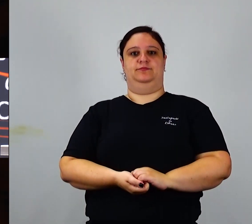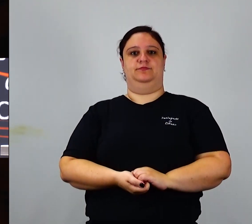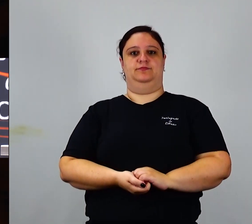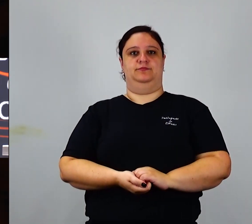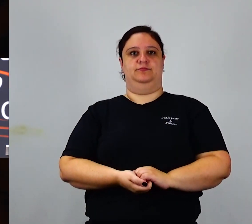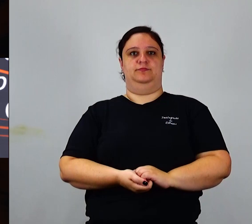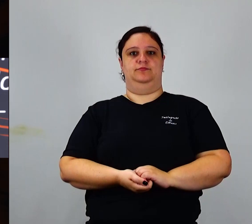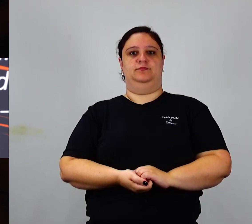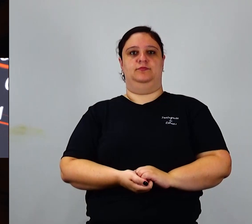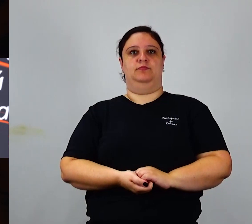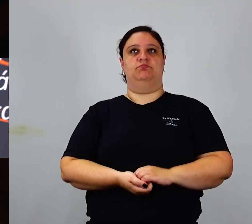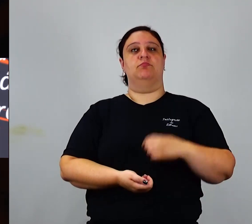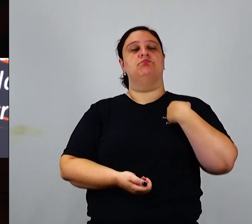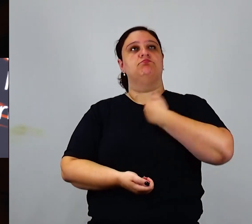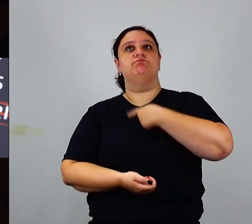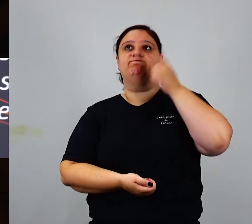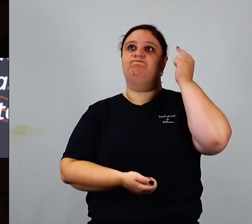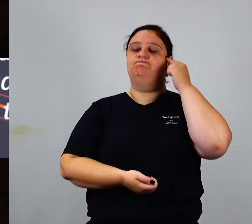Normalmente, o que a gente pensa?